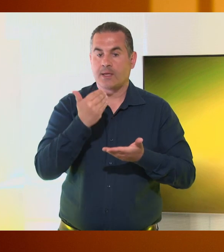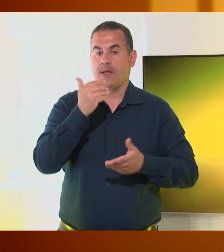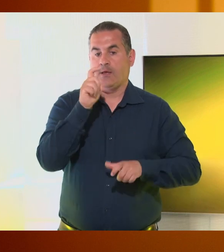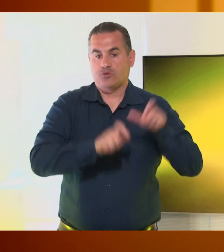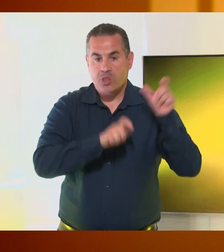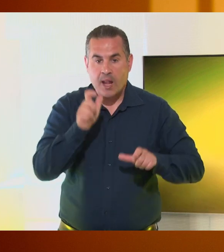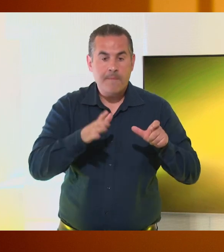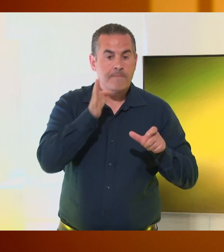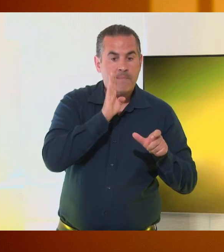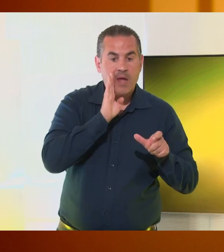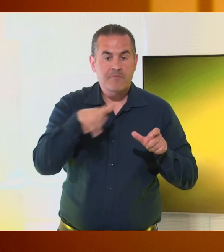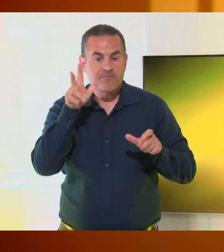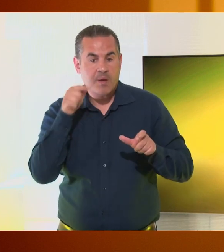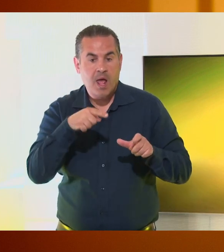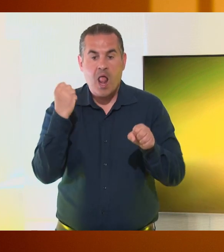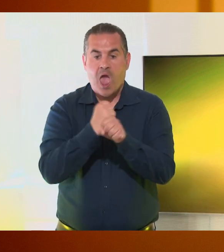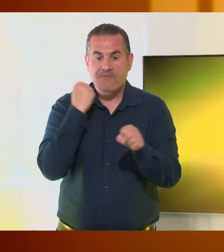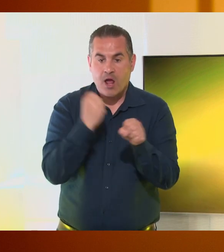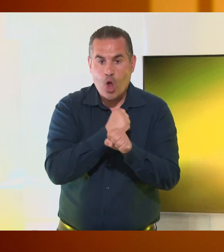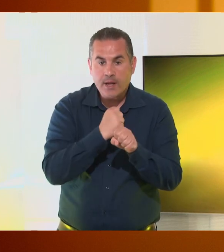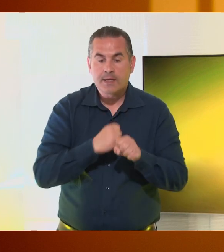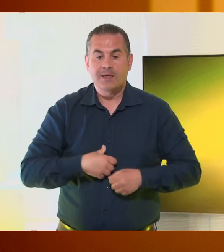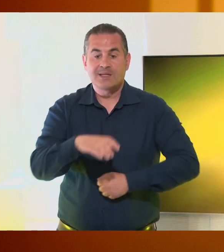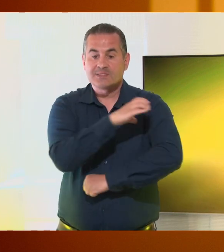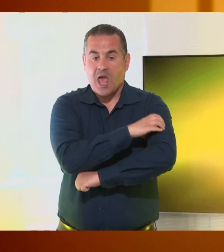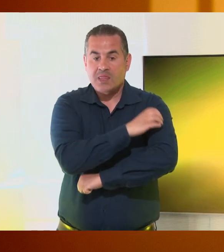del mandato di questo consiglio di amministrazione.